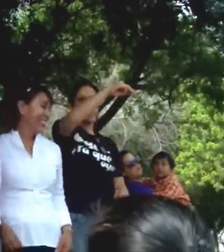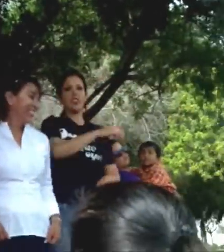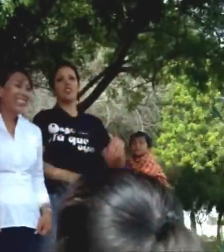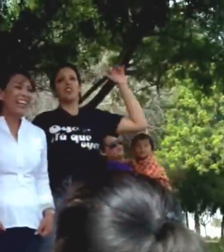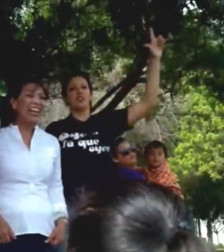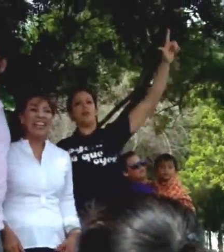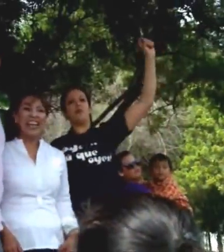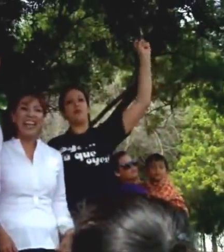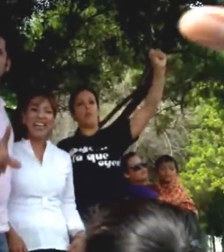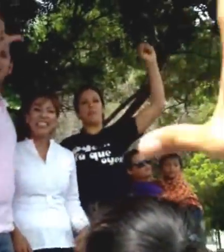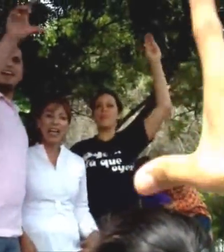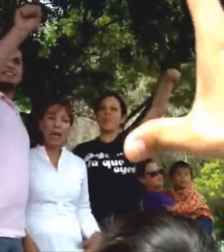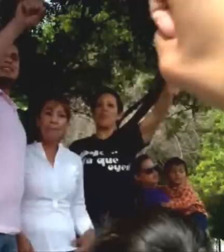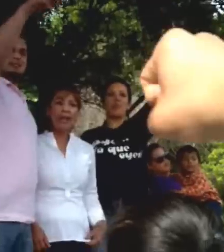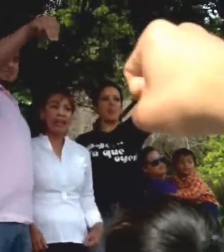¿Cómo?